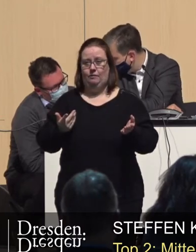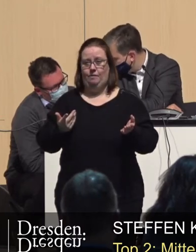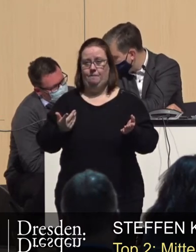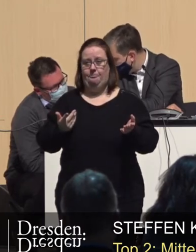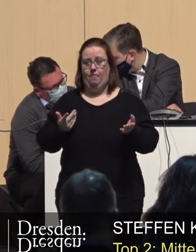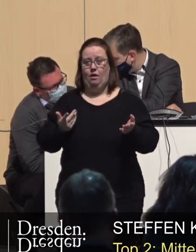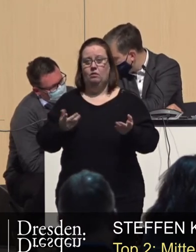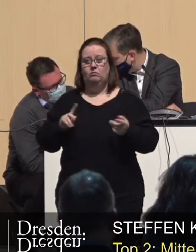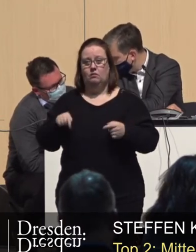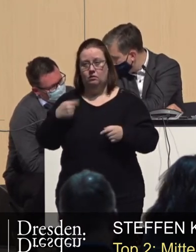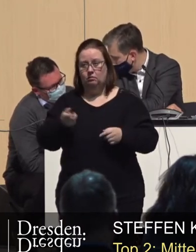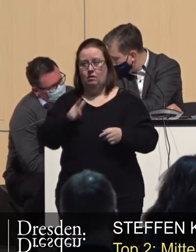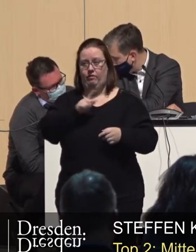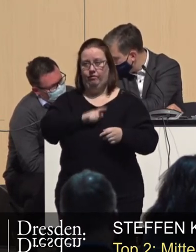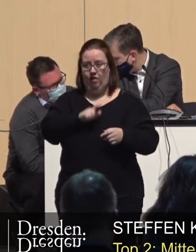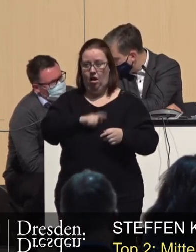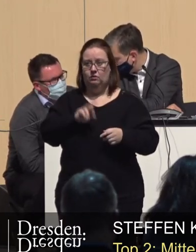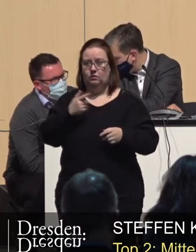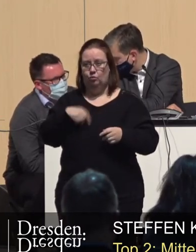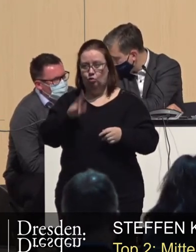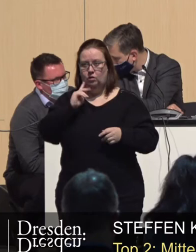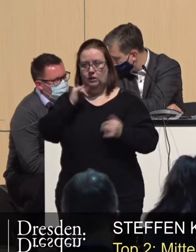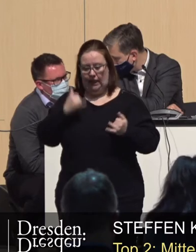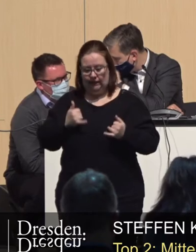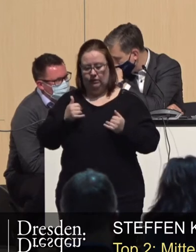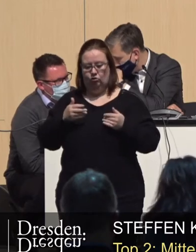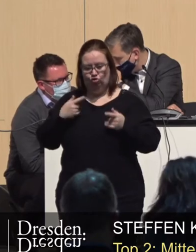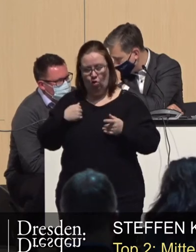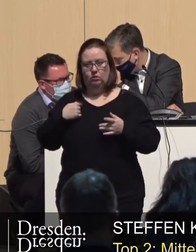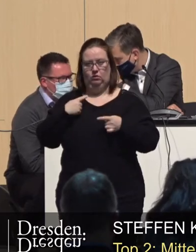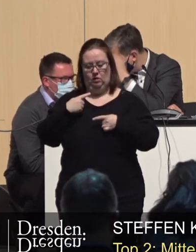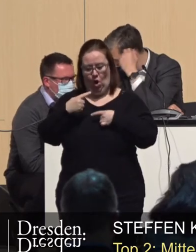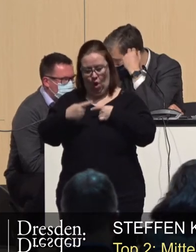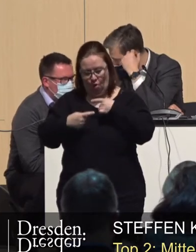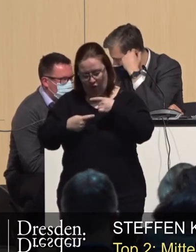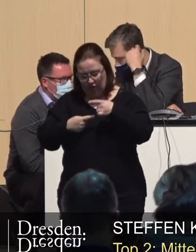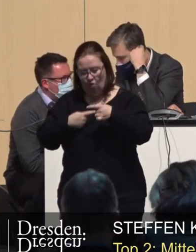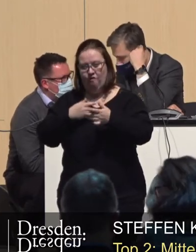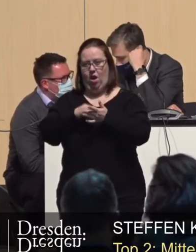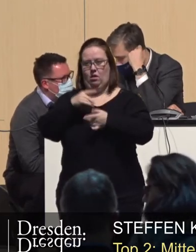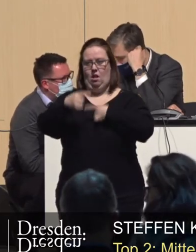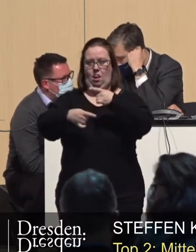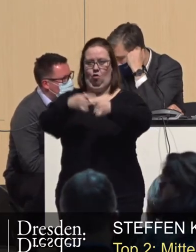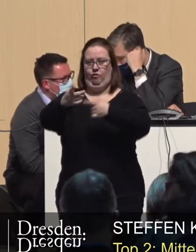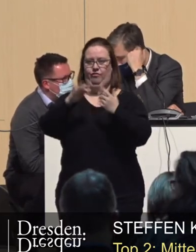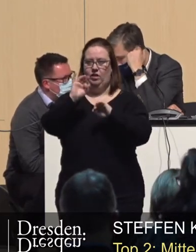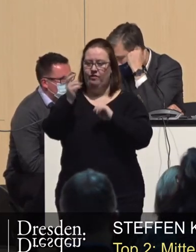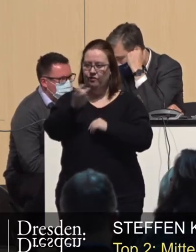bis dahin möchte ich gern, dass wir den eingeschlagenen Weg weitergehen, zu versuchen, etwas zu